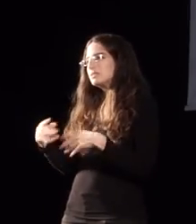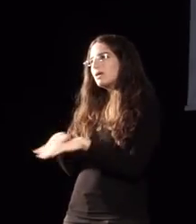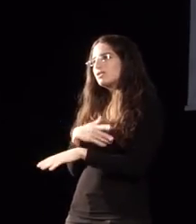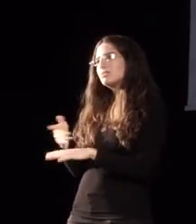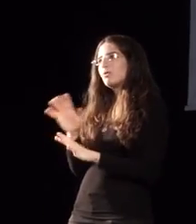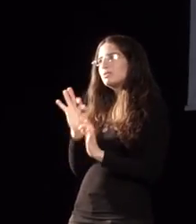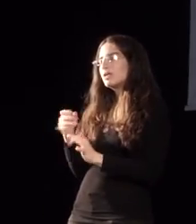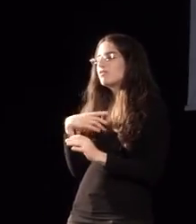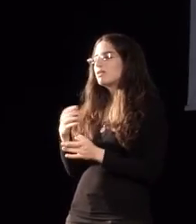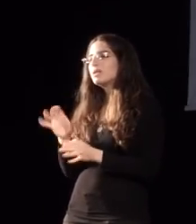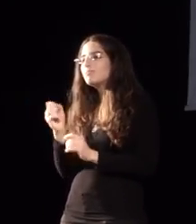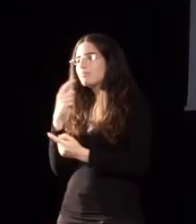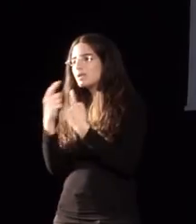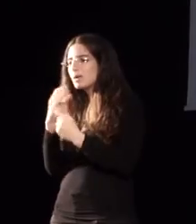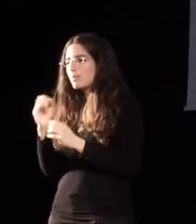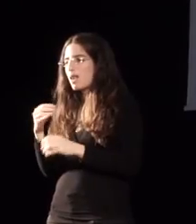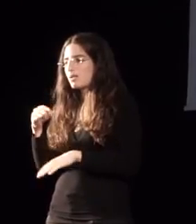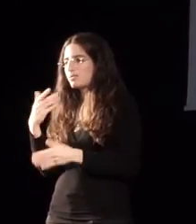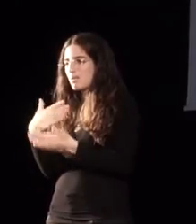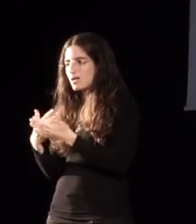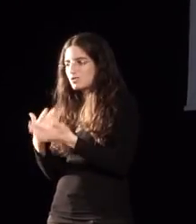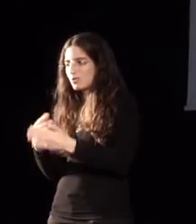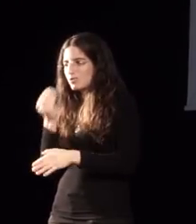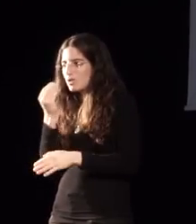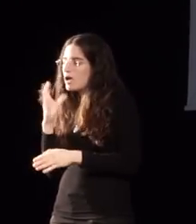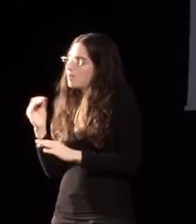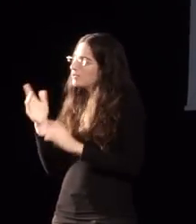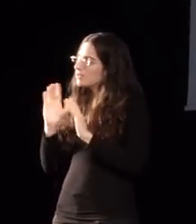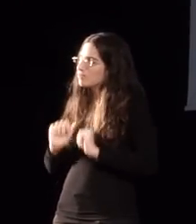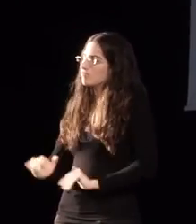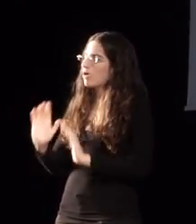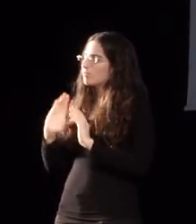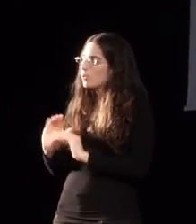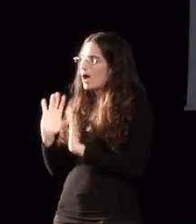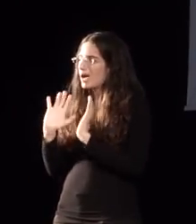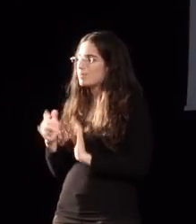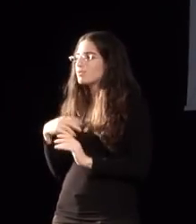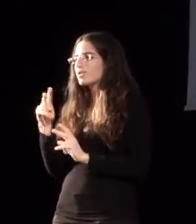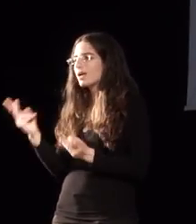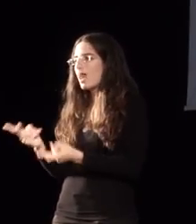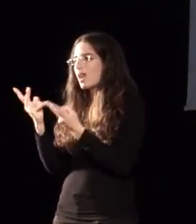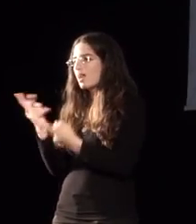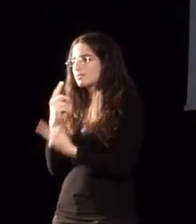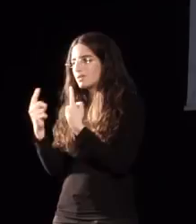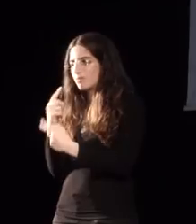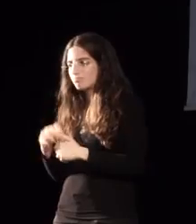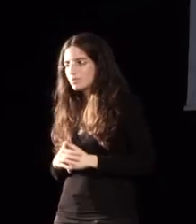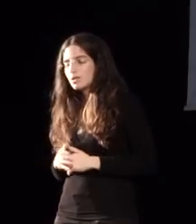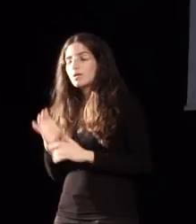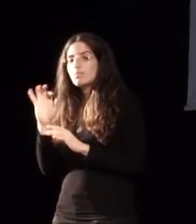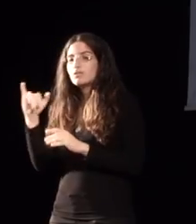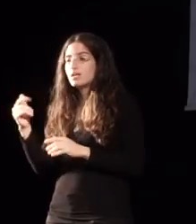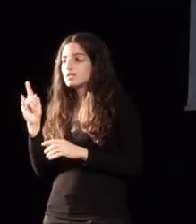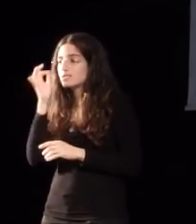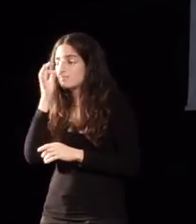איתך על מאיפה משיגים חלבון ודברים כאלה, הרבה יותר נוח להם והרבה יותר מרוכחים. אפשר בעצם יותר קל לפתח שיחה. מה שכן